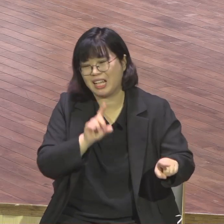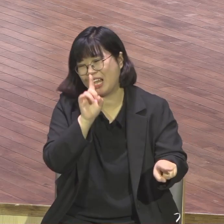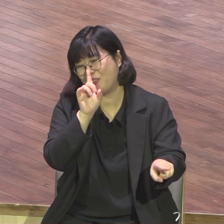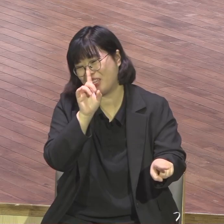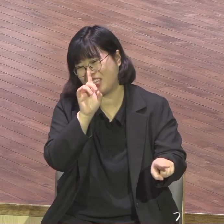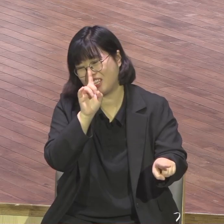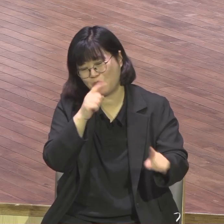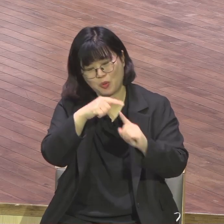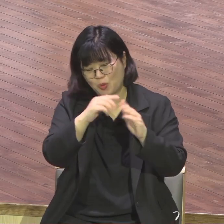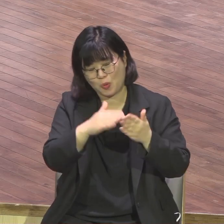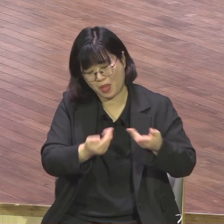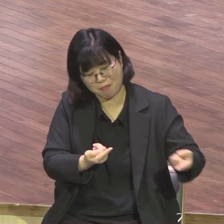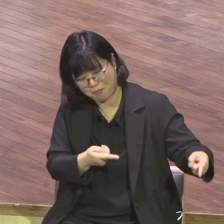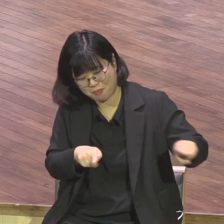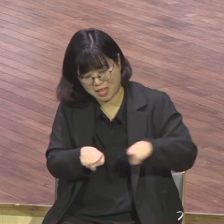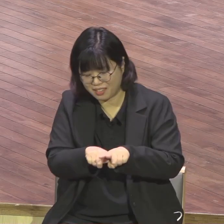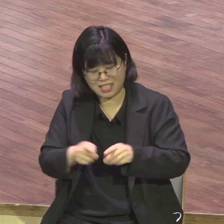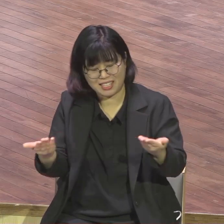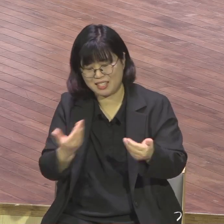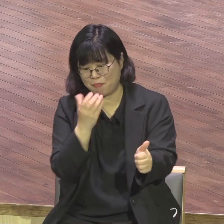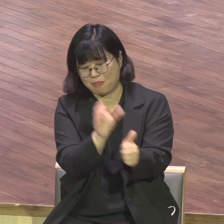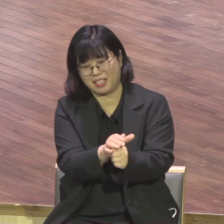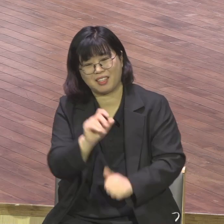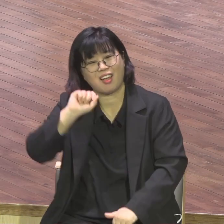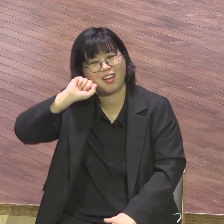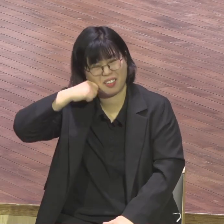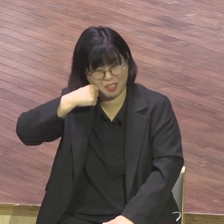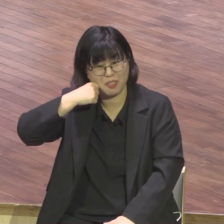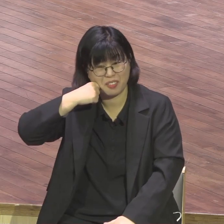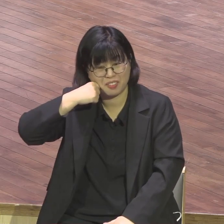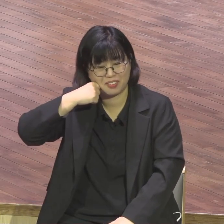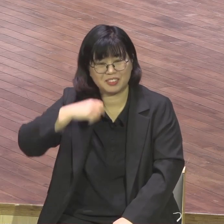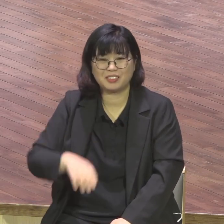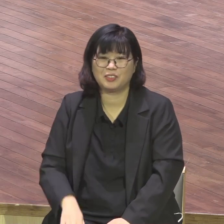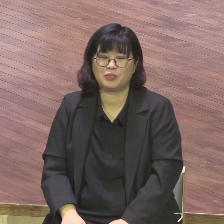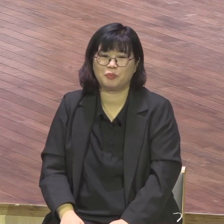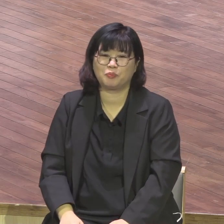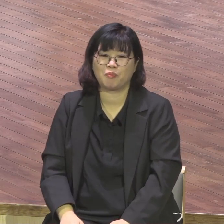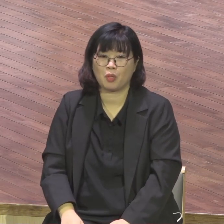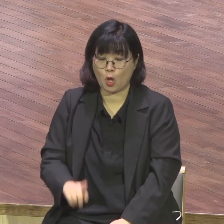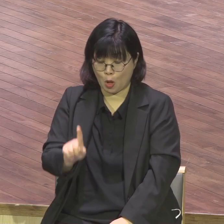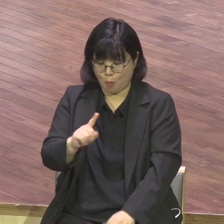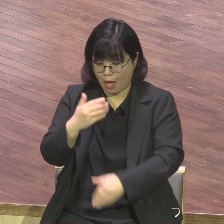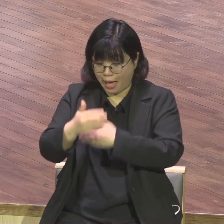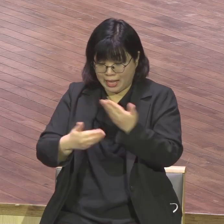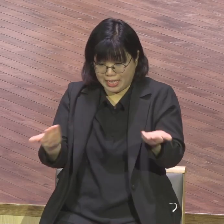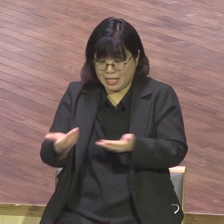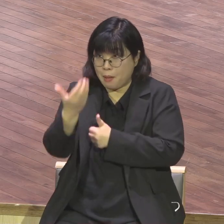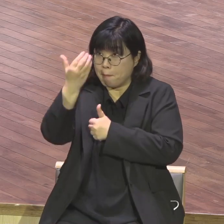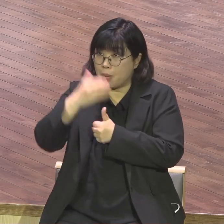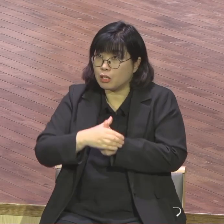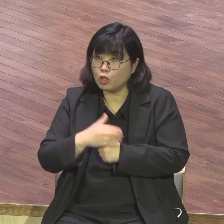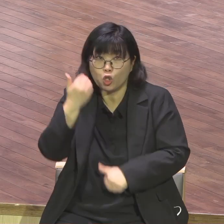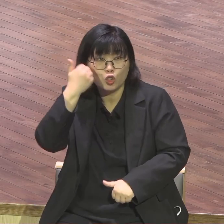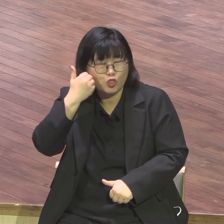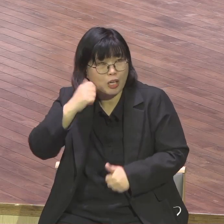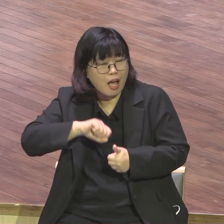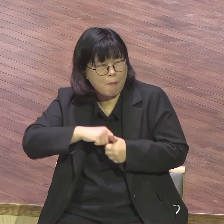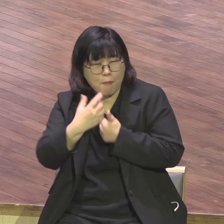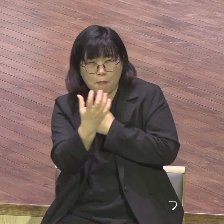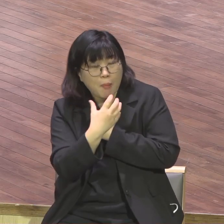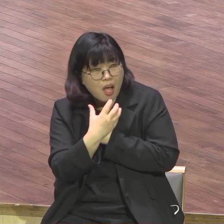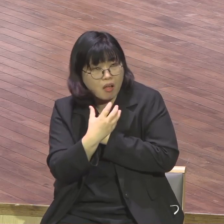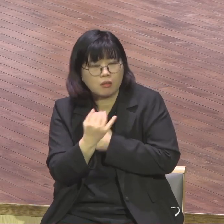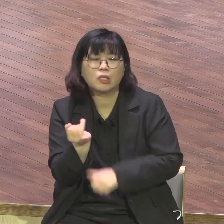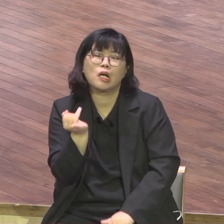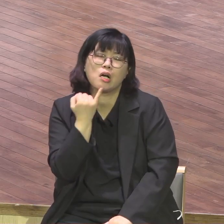문제 갈등 위기는 상관없습니다. 핍박 와도 괜찮습니다. 누가 뭐든 조롱한다 상관없습니다.